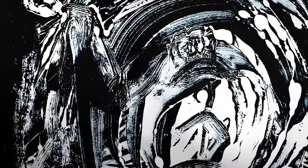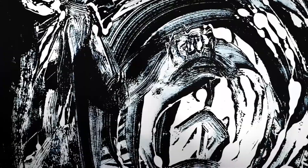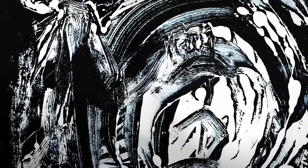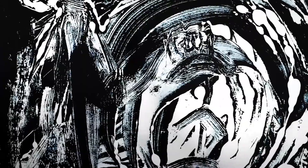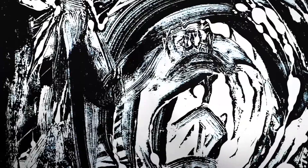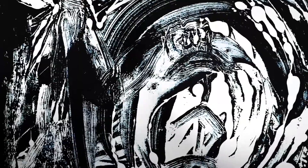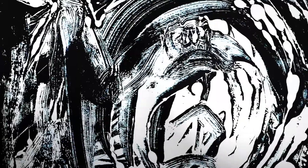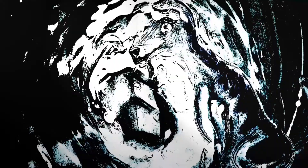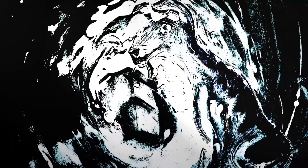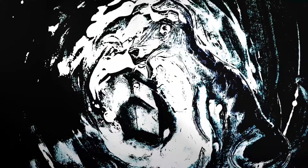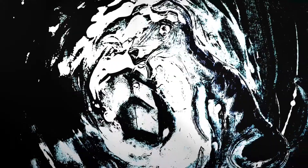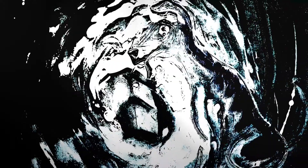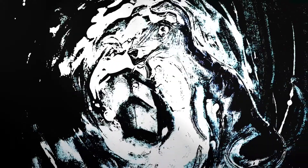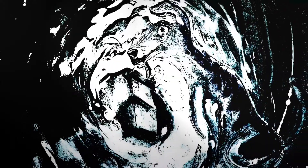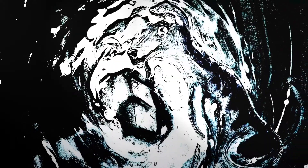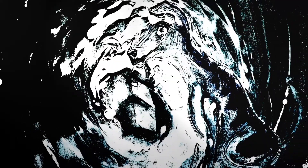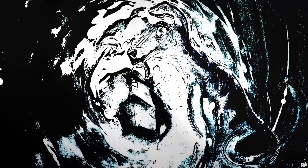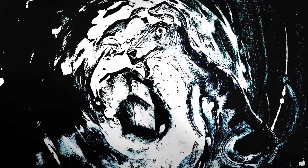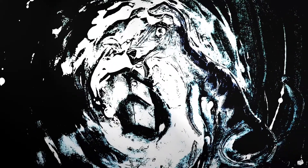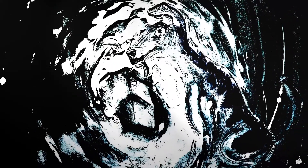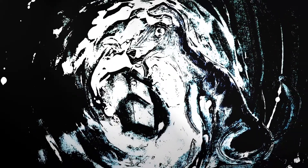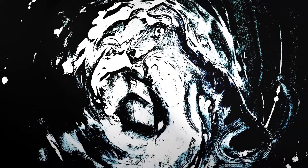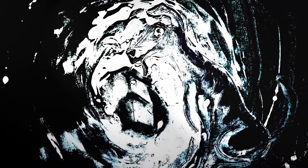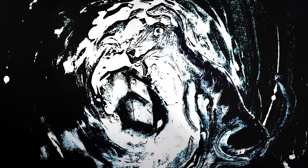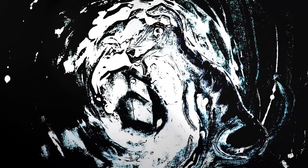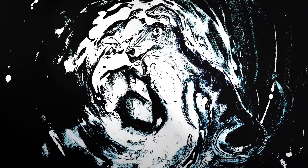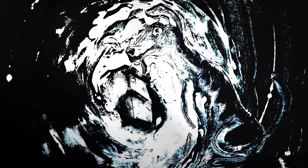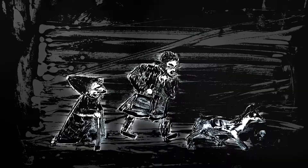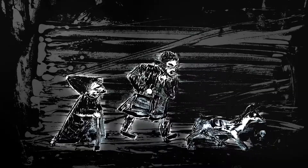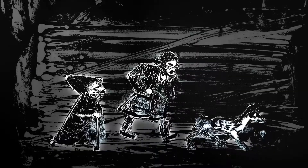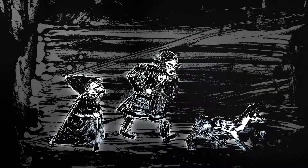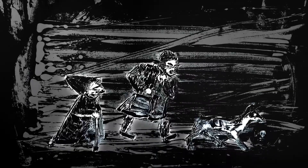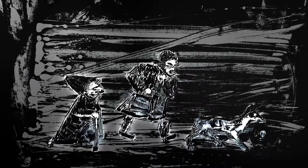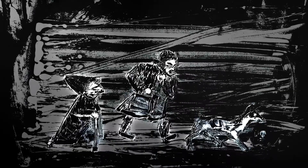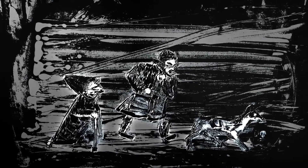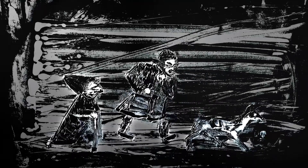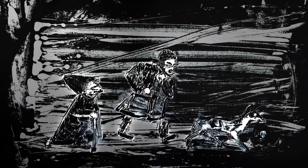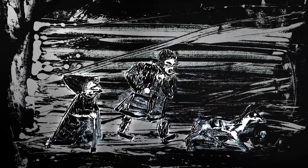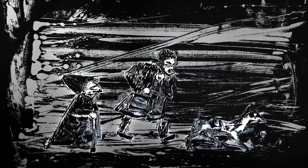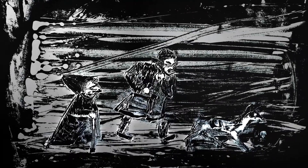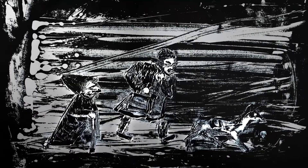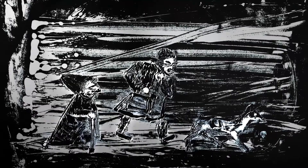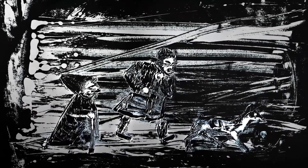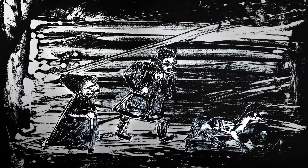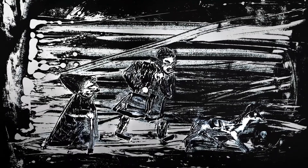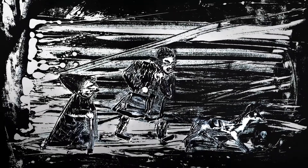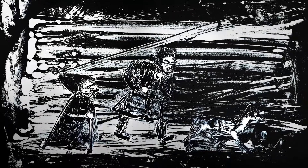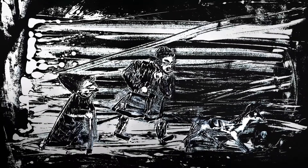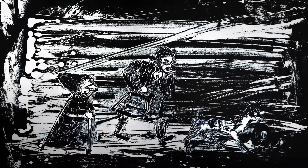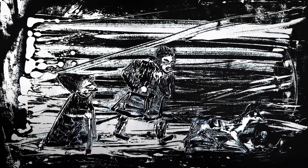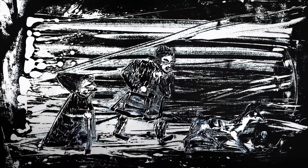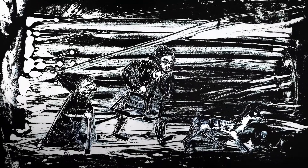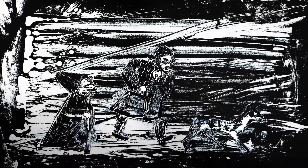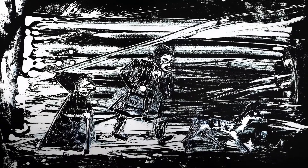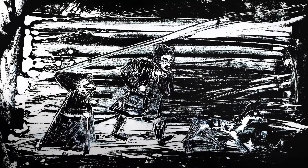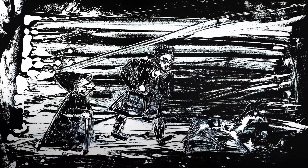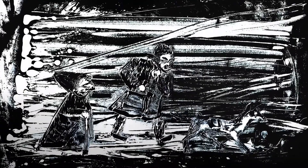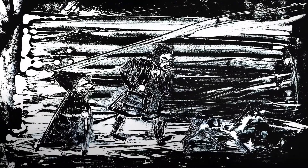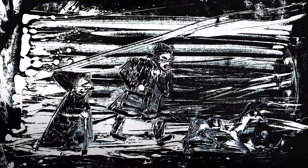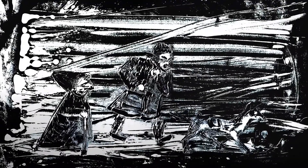em branco. A coloca na boca de seu esguio cachorro e o cachorro, o Dr. Trifulgas e a velha seguem sendo atingidos